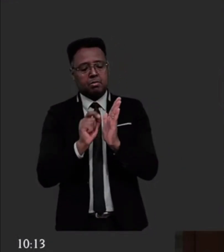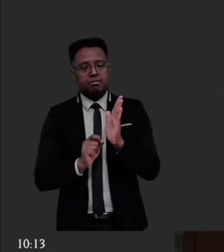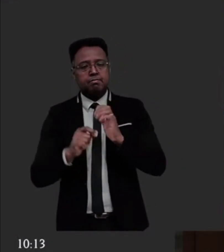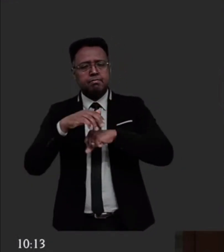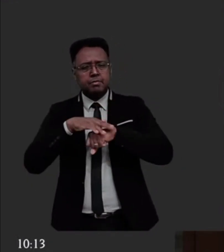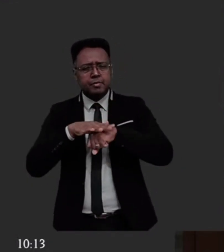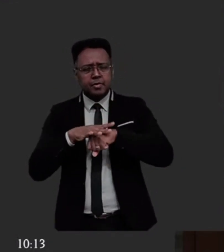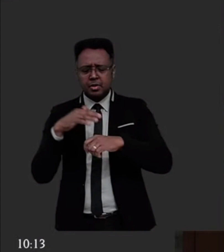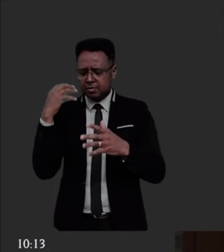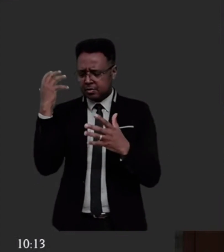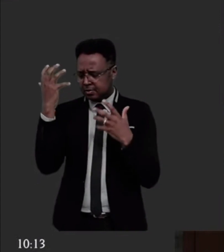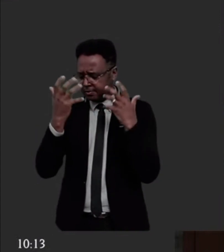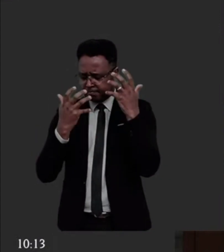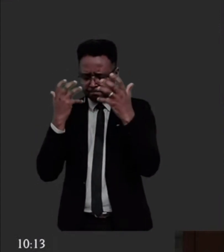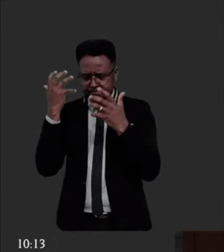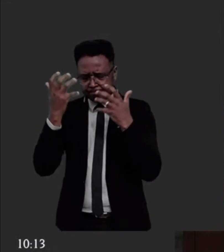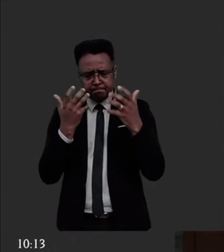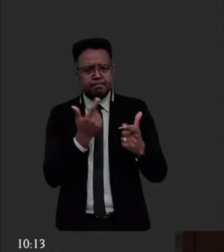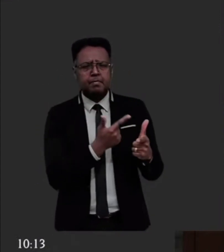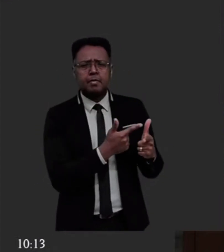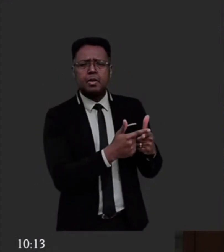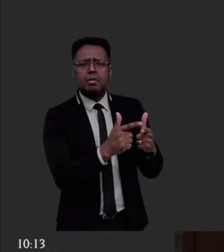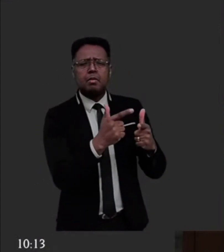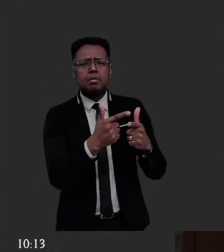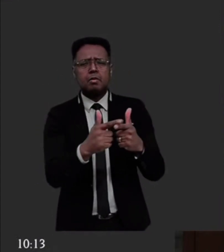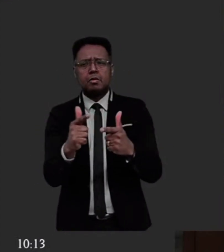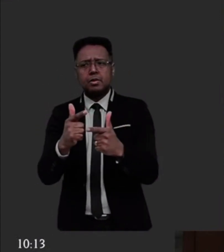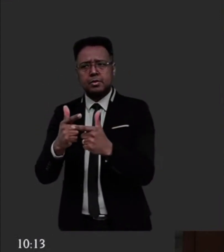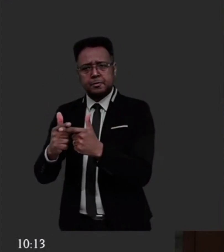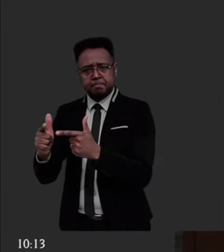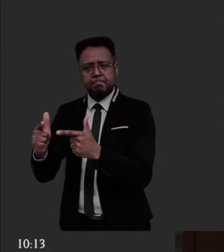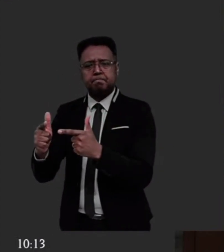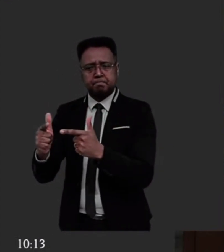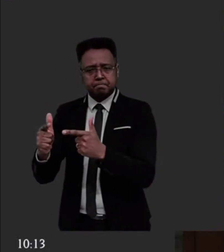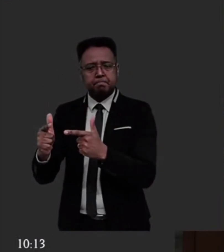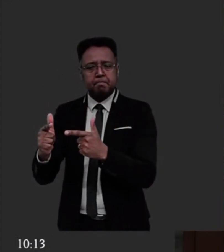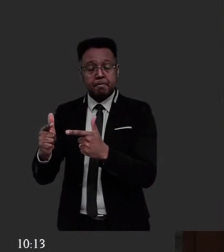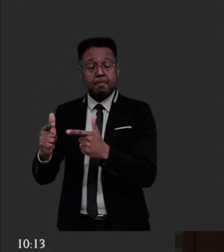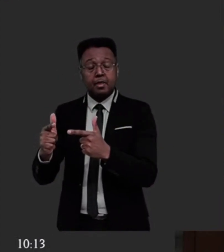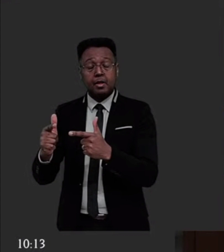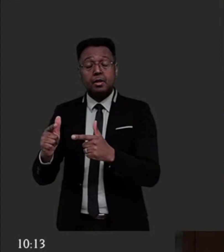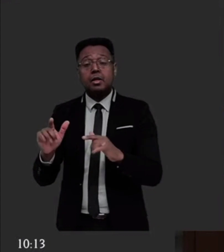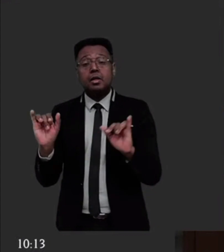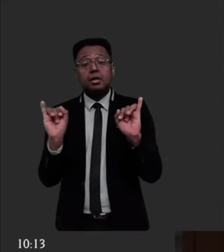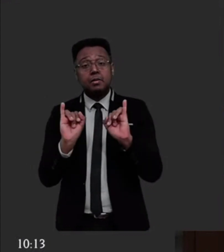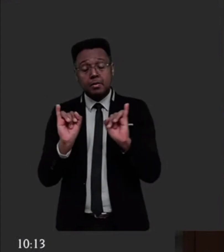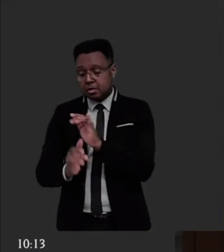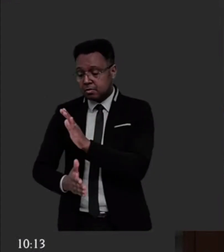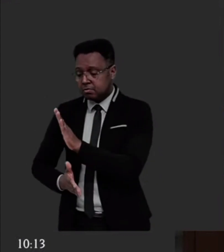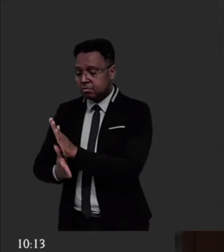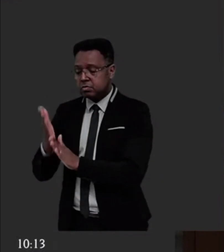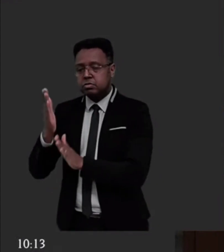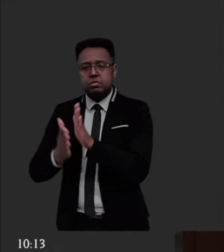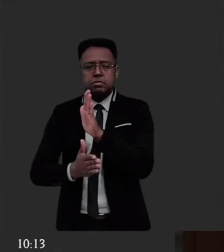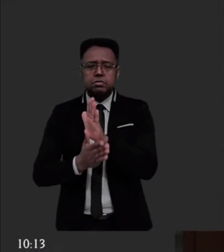irmãos atribulados, outros que têm causas difíceis, outros irmãos que viajam